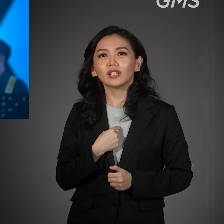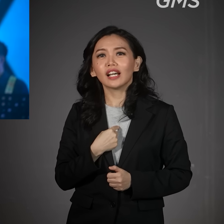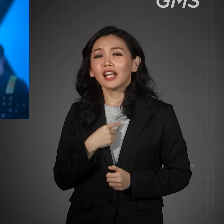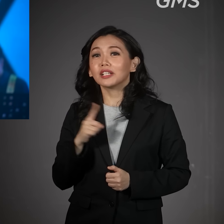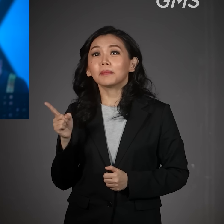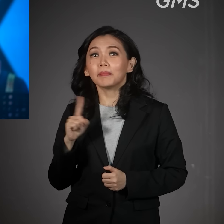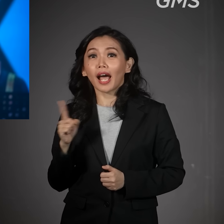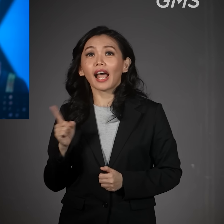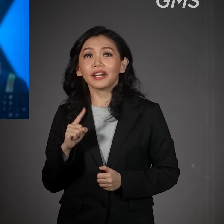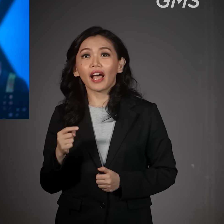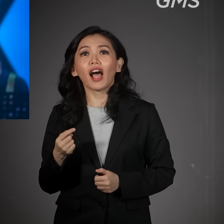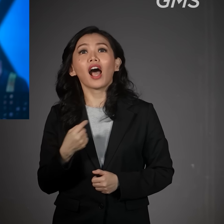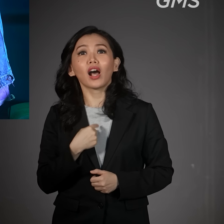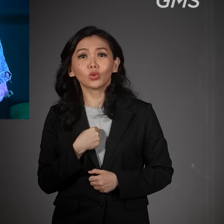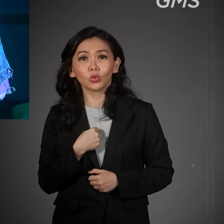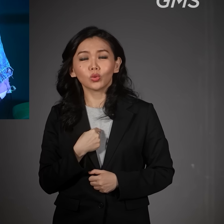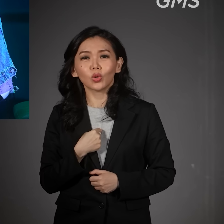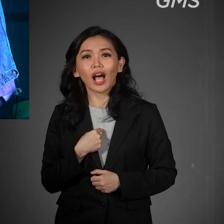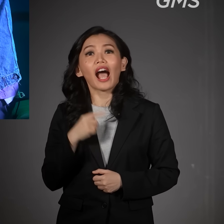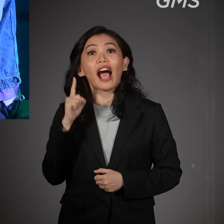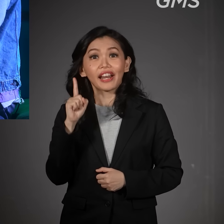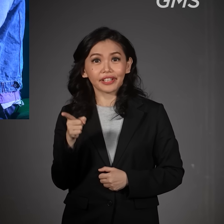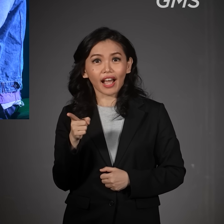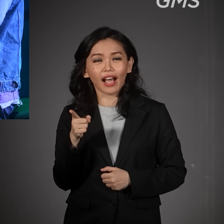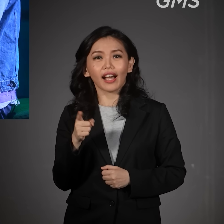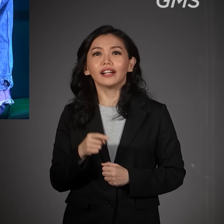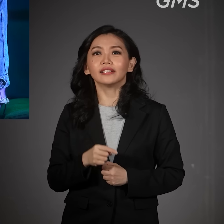dimanapun ku ada.